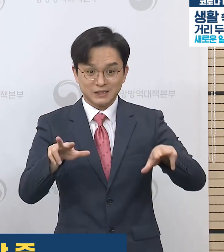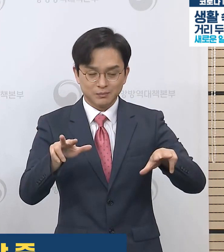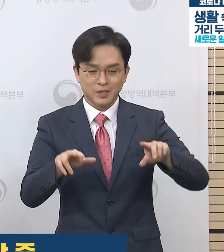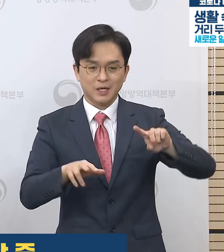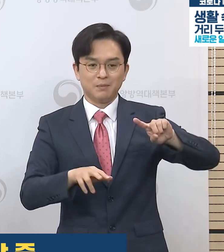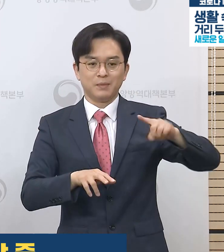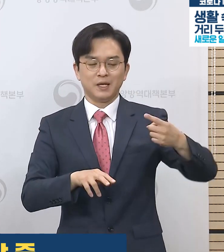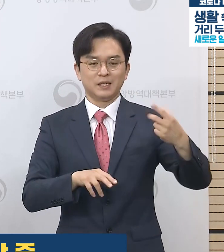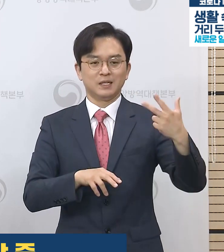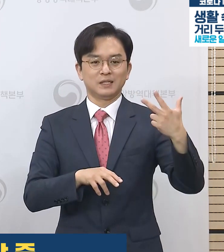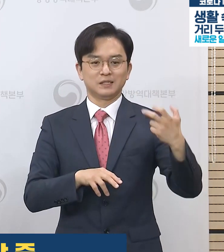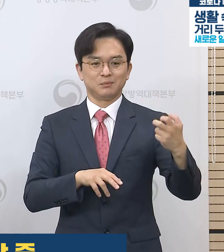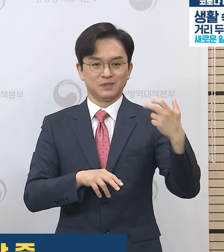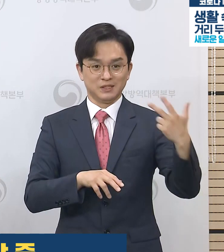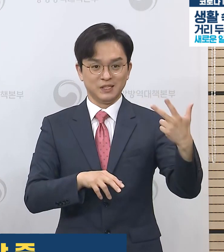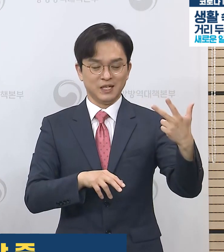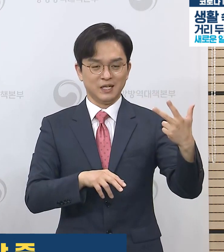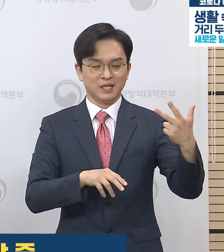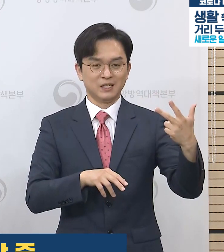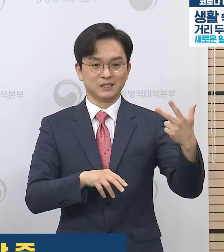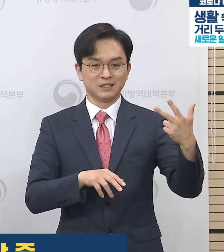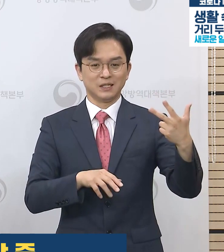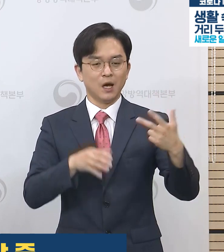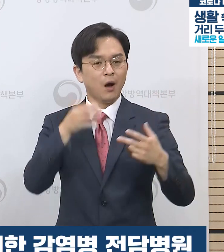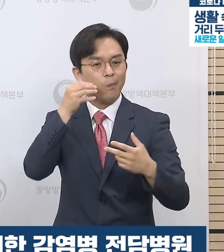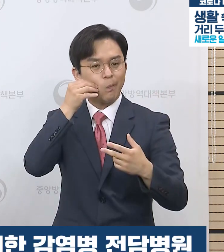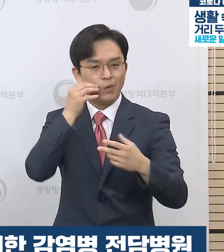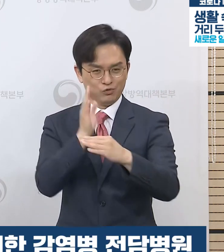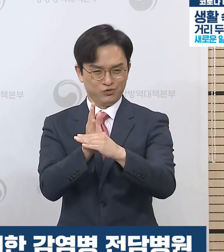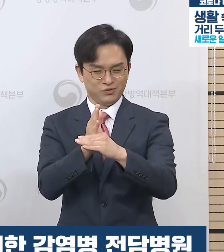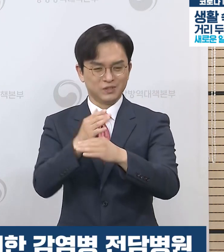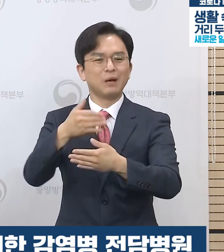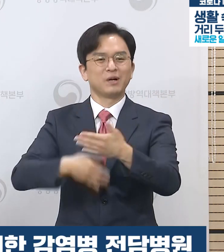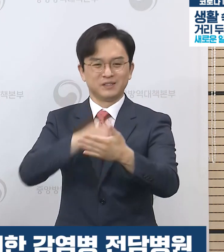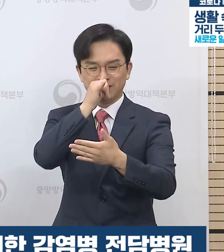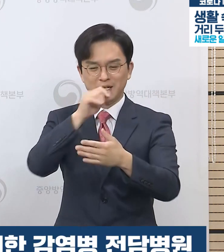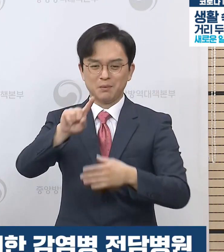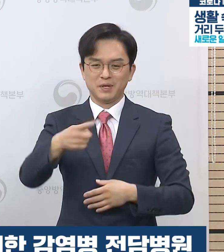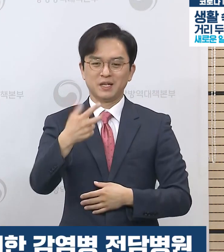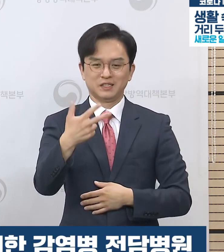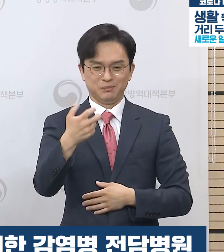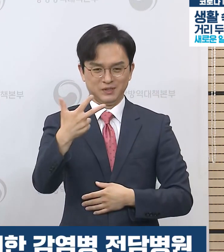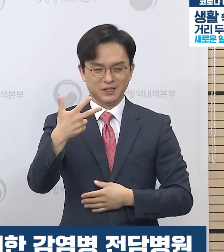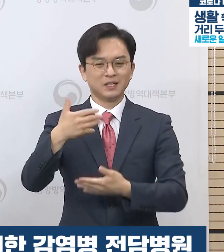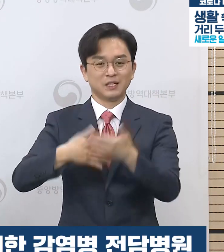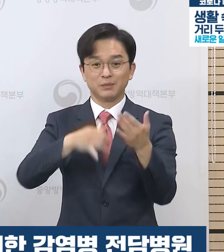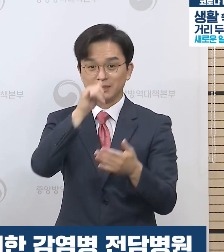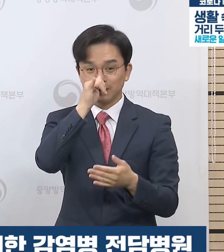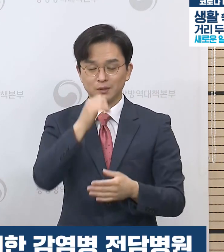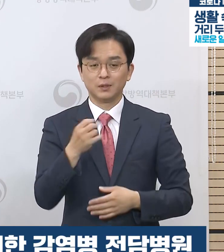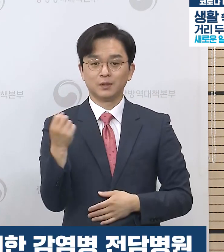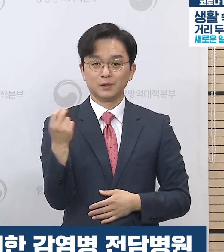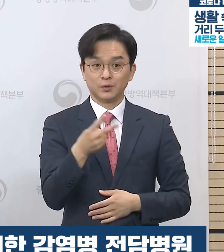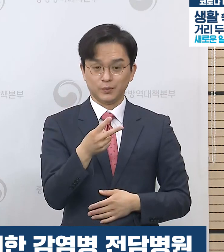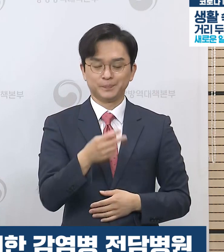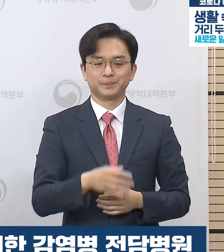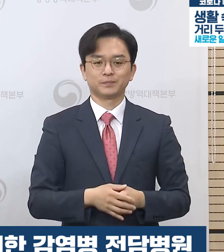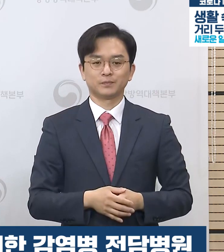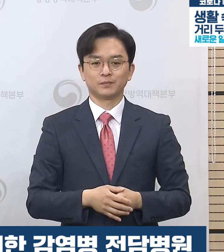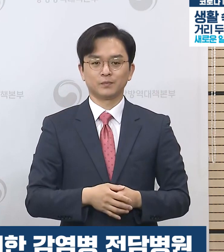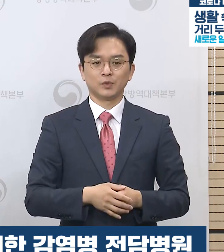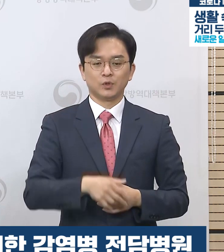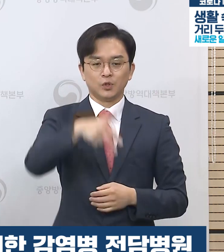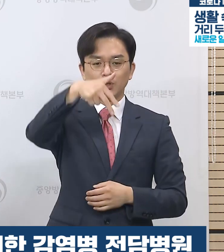117개의 병상이 입원 가능한 상황입니다. 다음으로 중등증 환자와 경증 환자 치료를